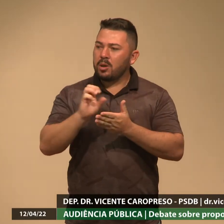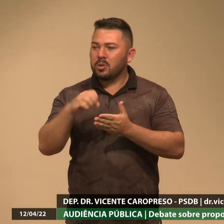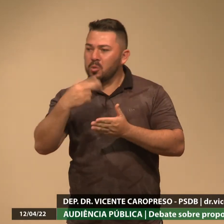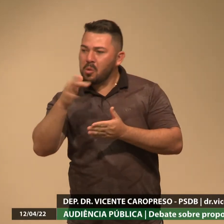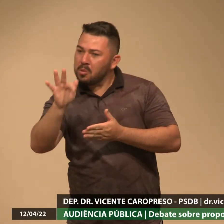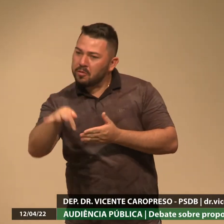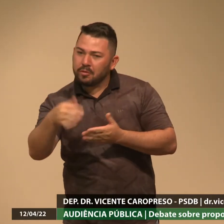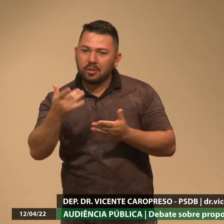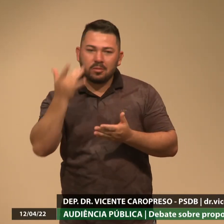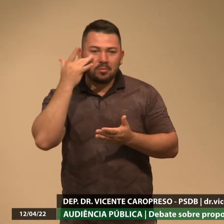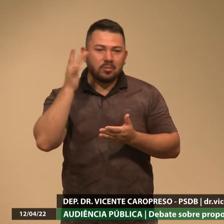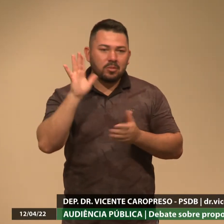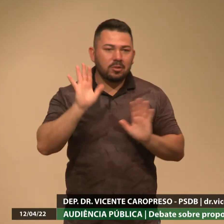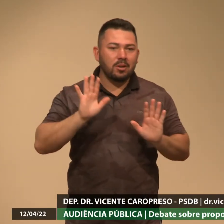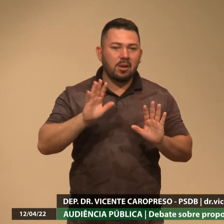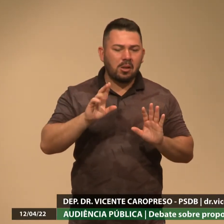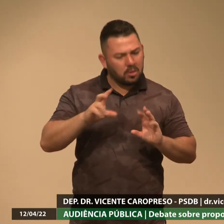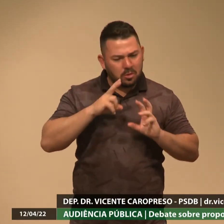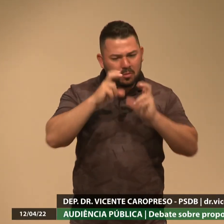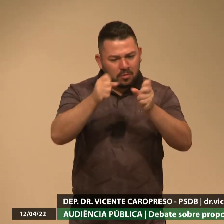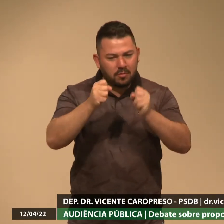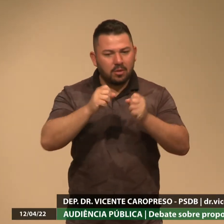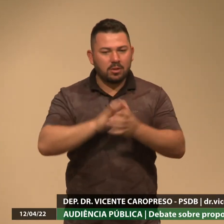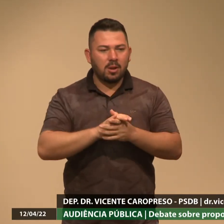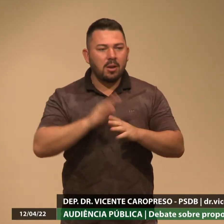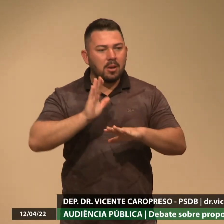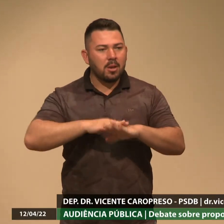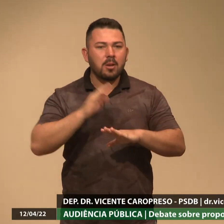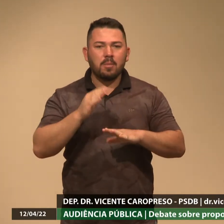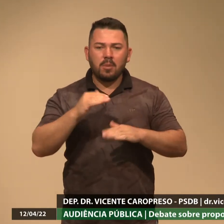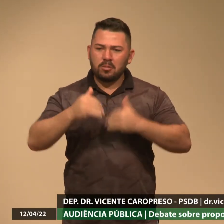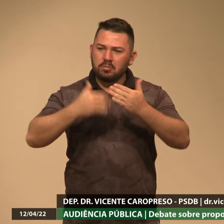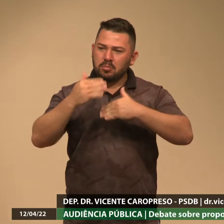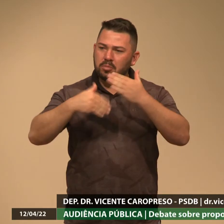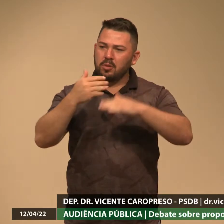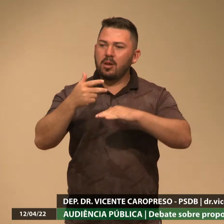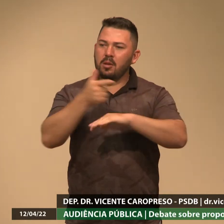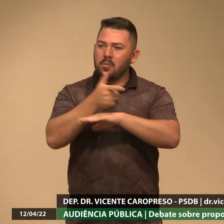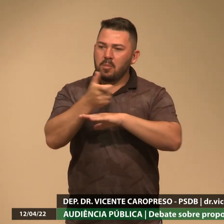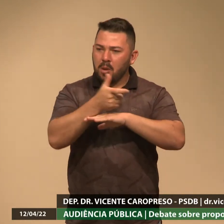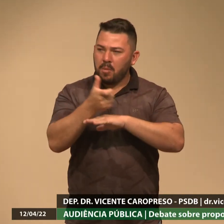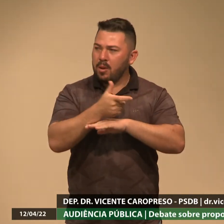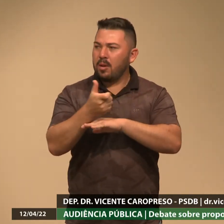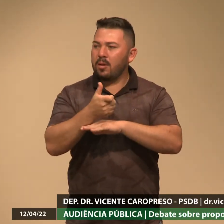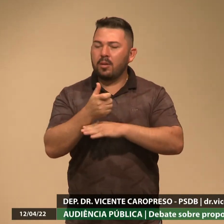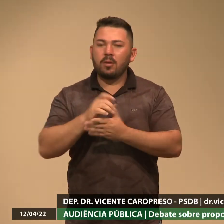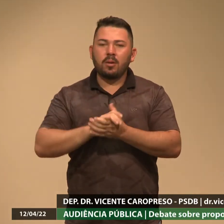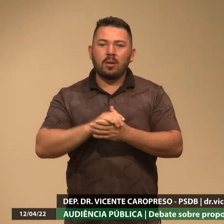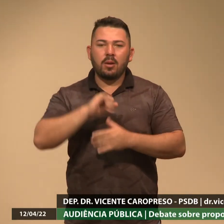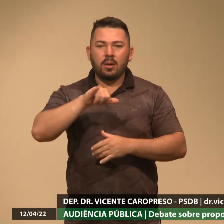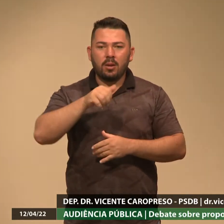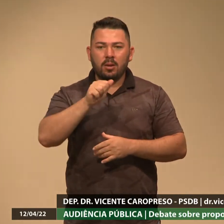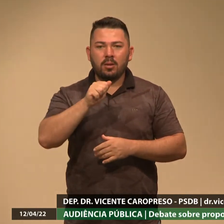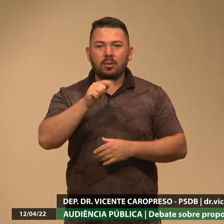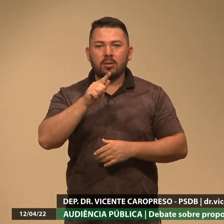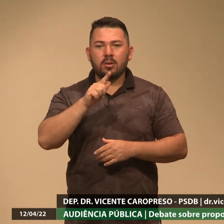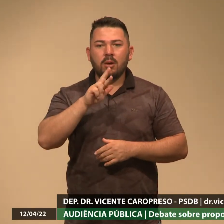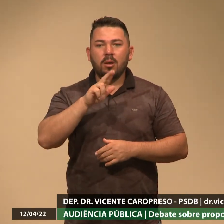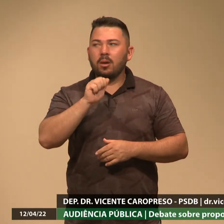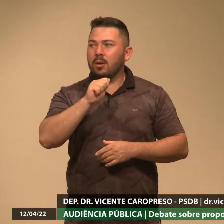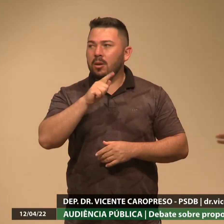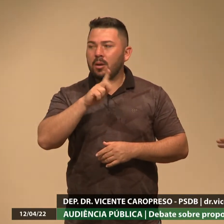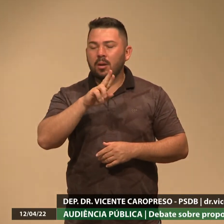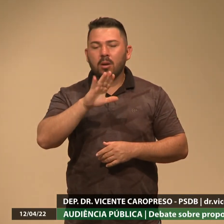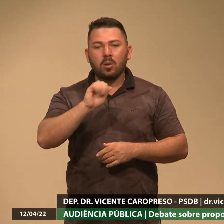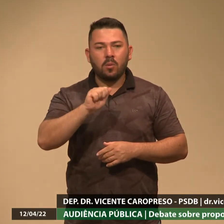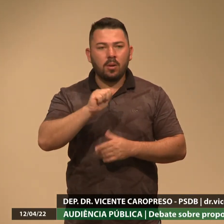ou fim porque nós somos forte é a peça que mais congrega atirador de Santa Catarina Jaraguá Então tem que ser um lugar